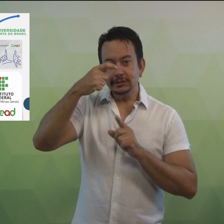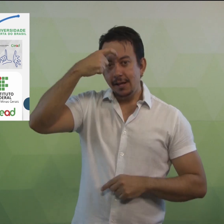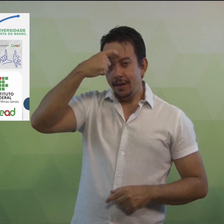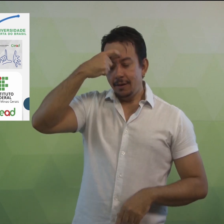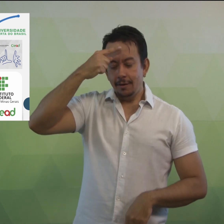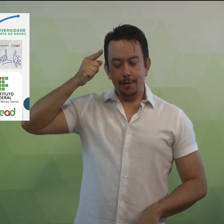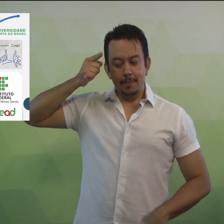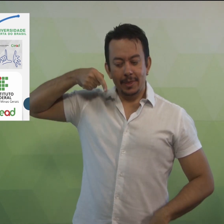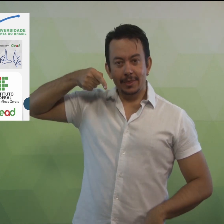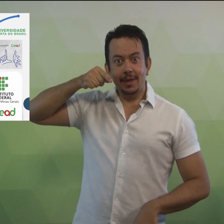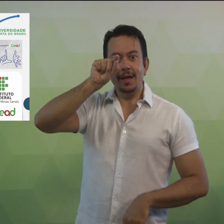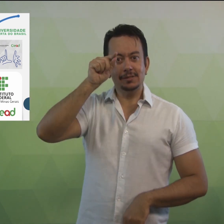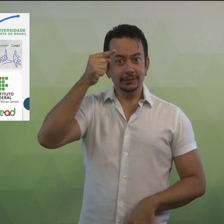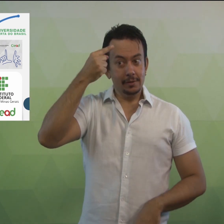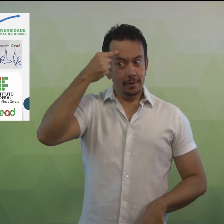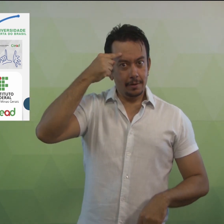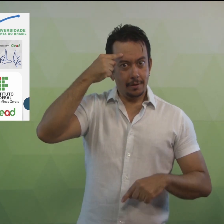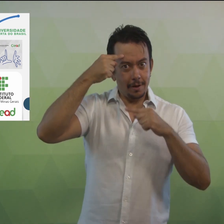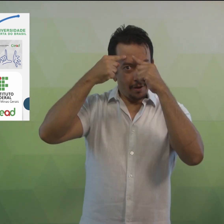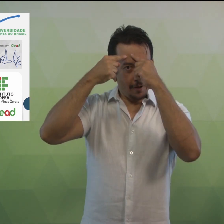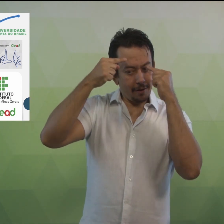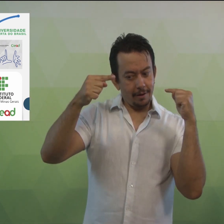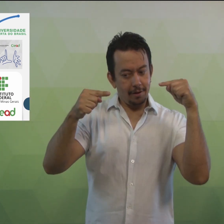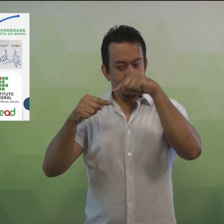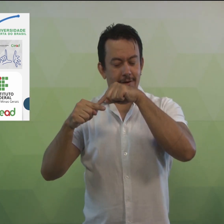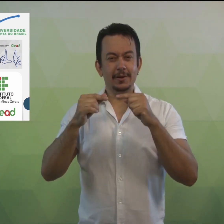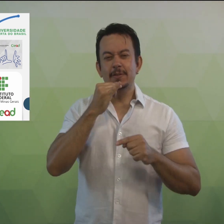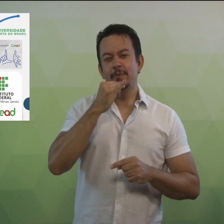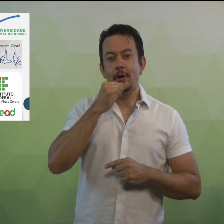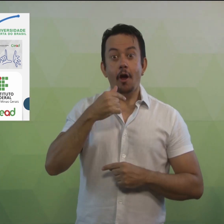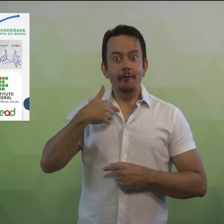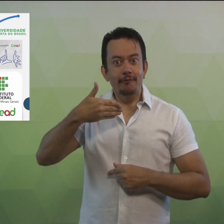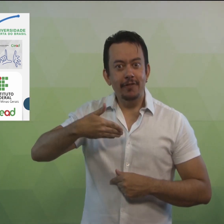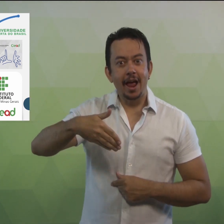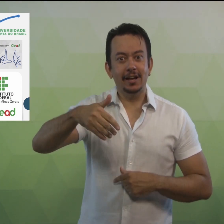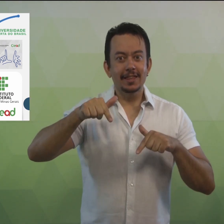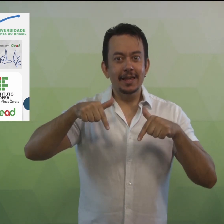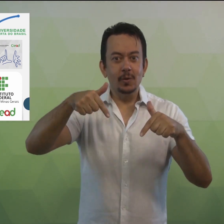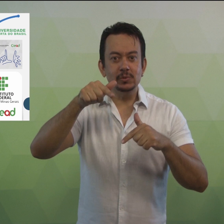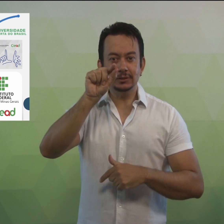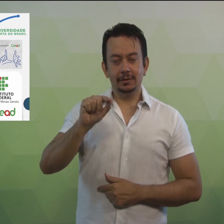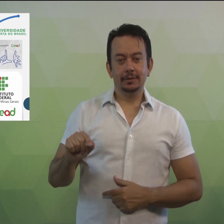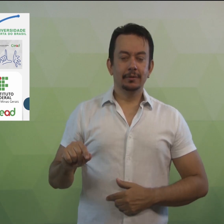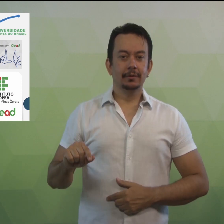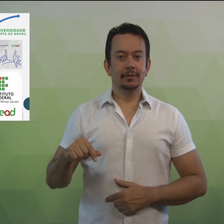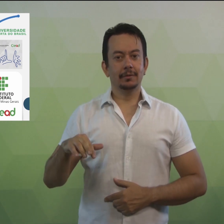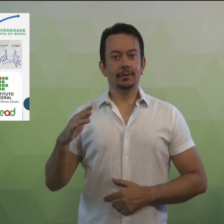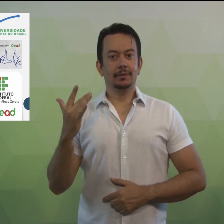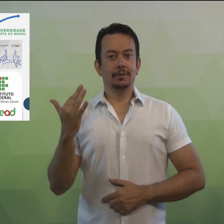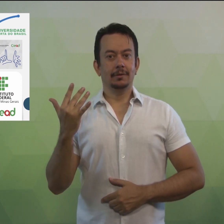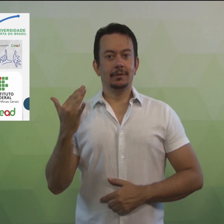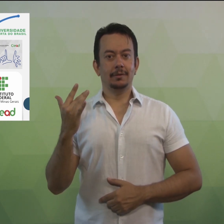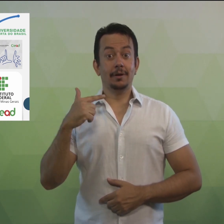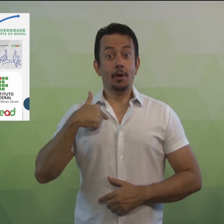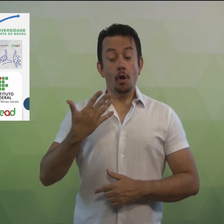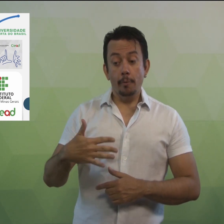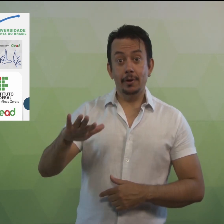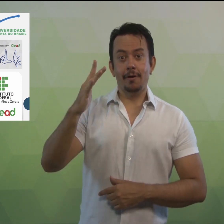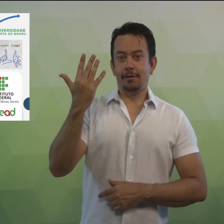que a nossa mente, ela manda o estímulo para o nosso corpo e o nosso corpo executa. Como o